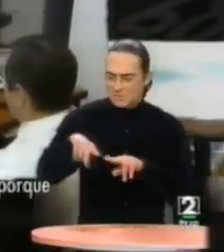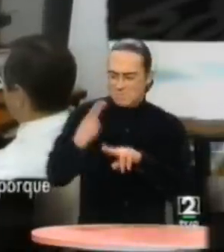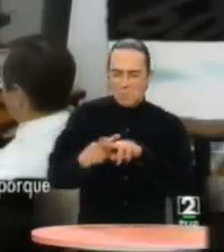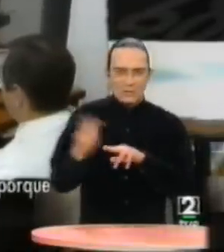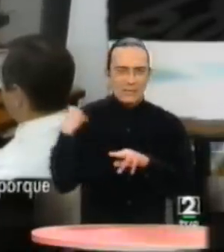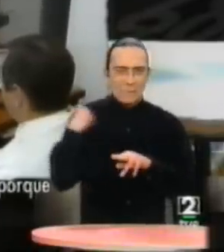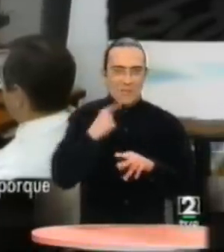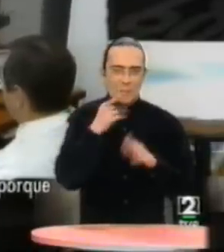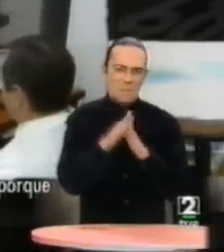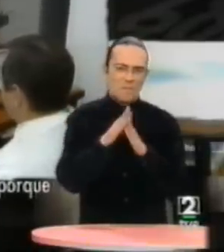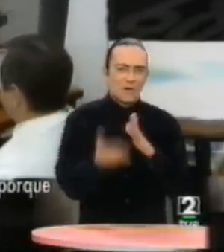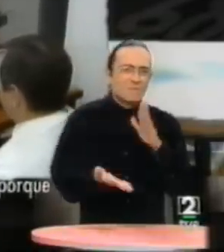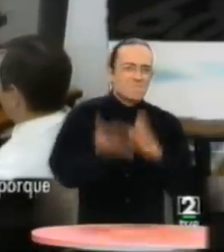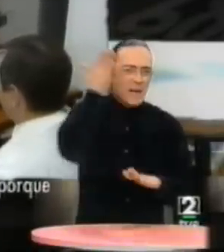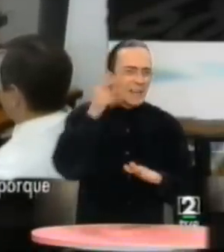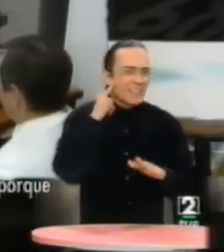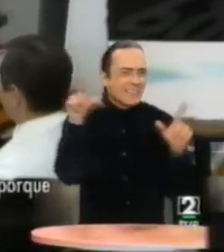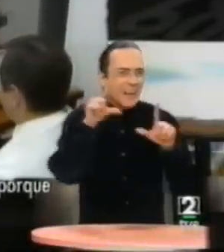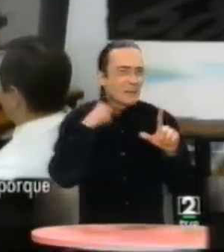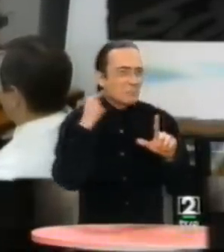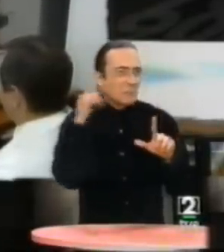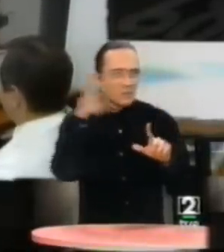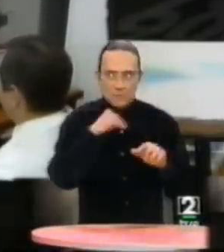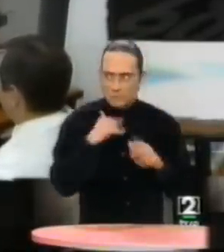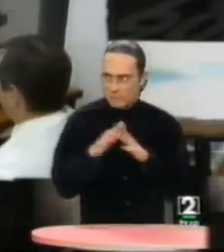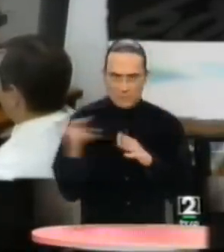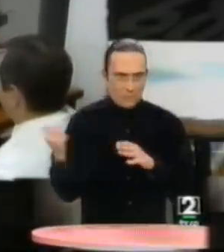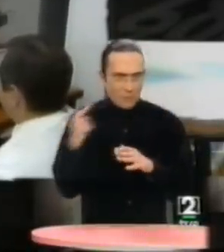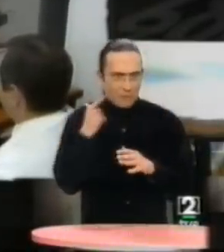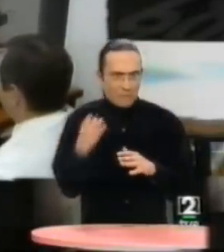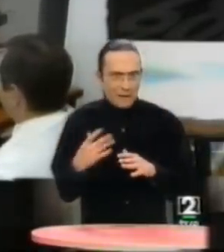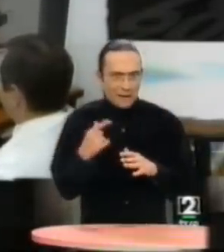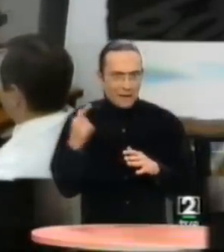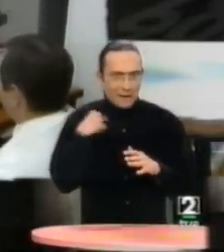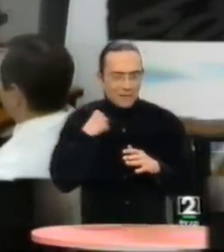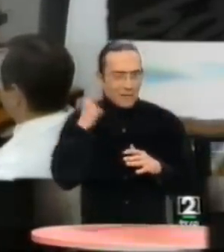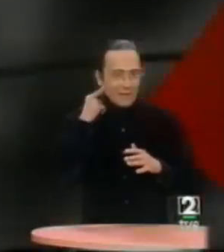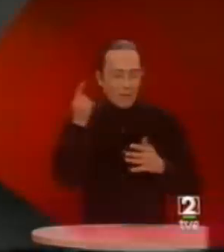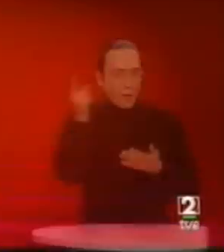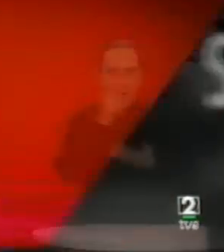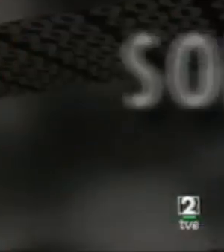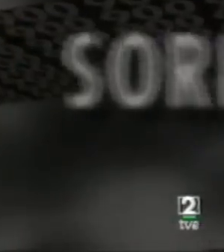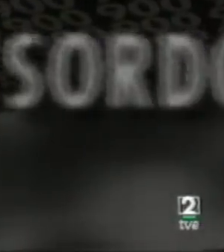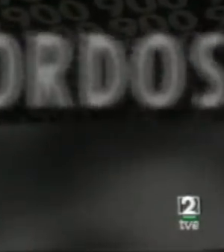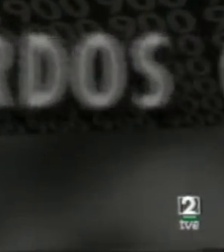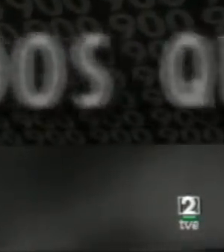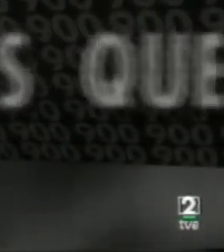diga que suba a la televisión porque ya no la oye, yo sí. O sea, es un volver a vivir.